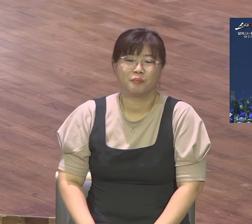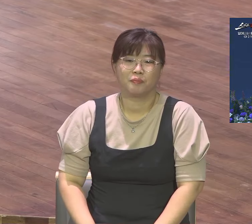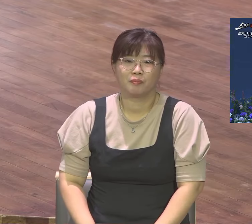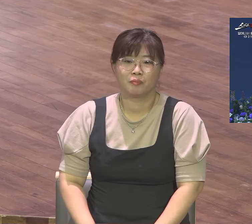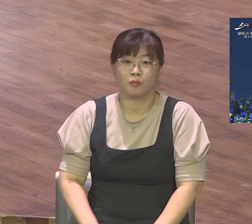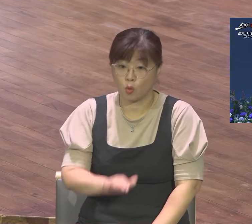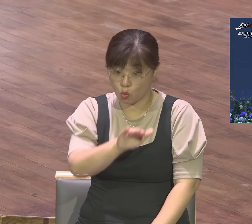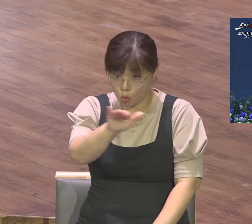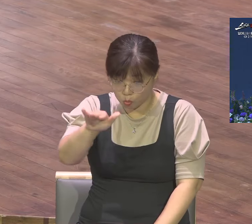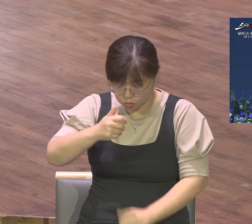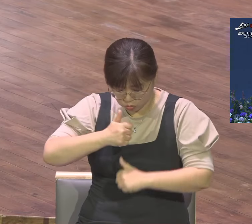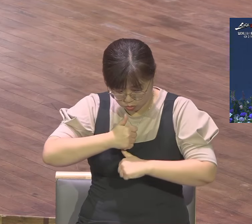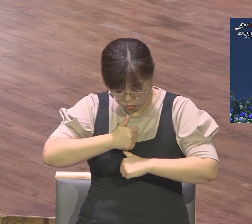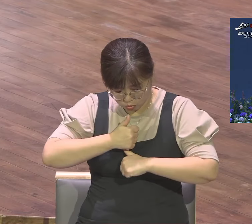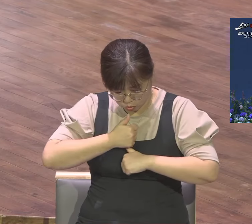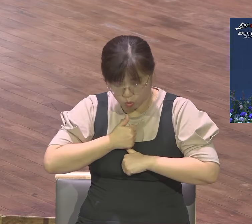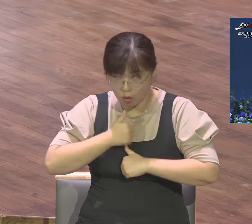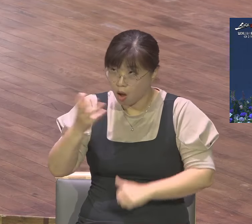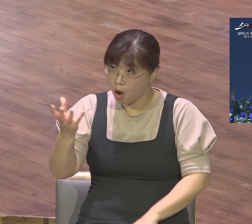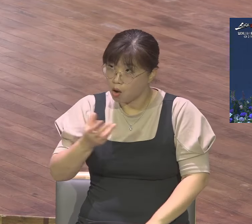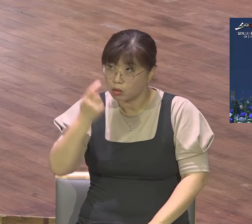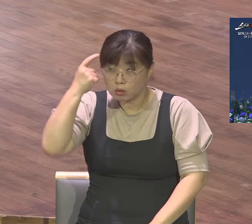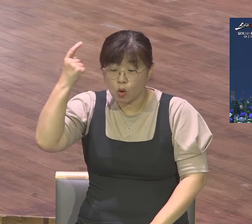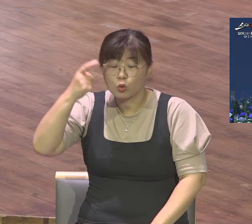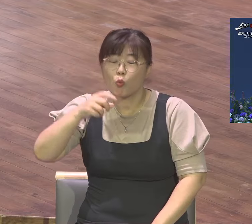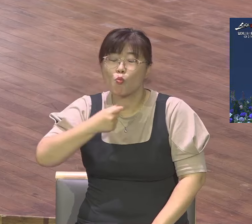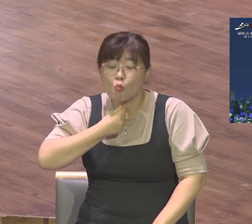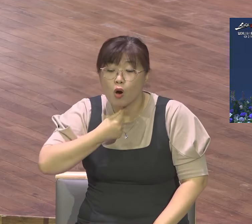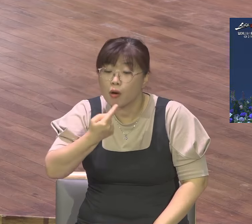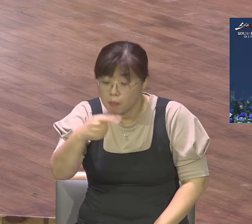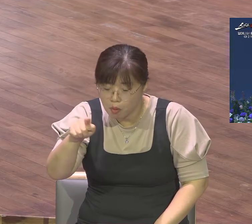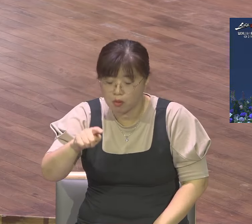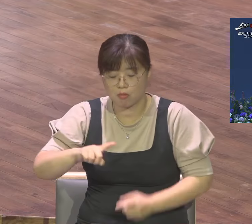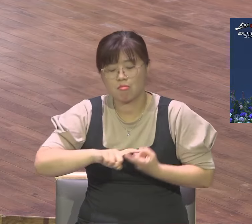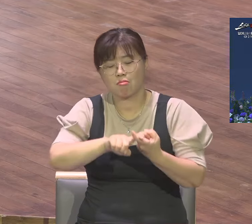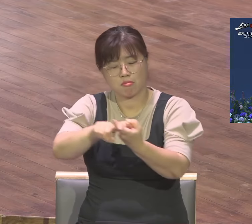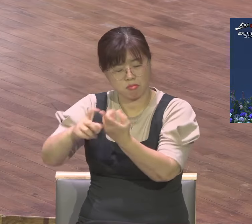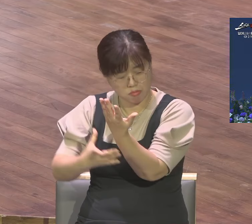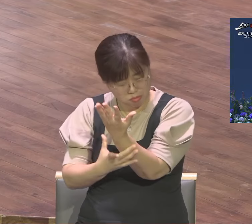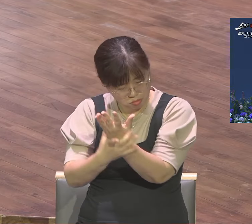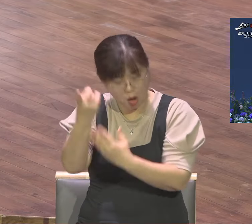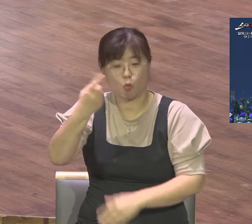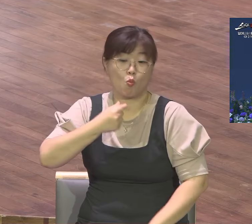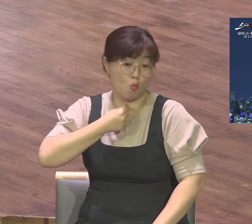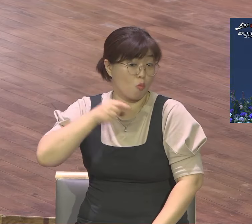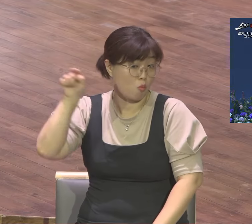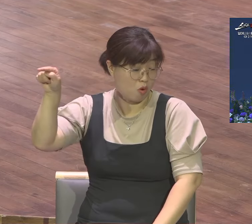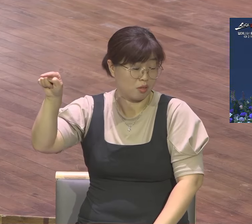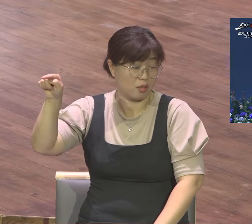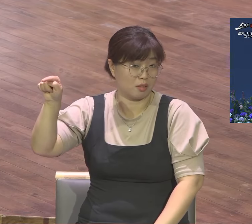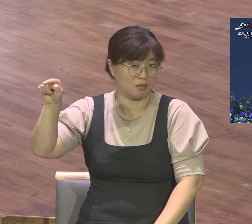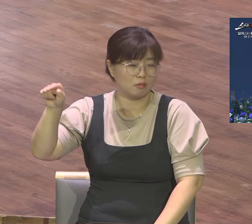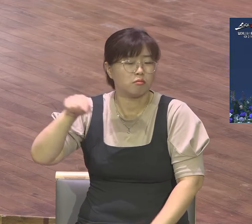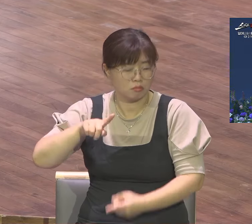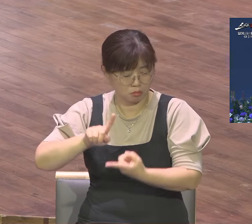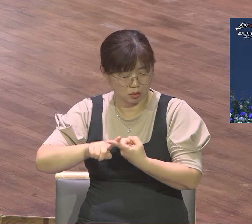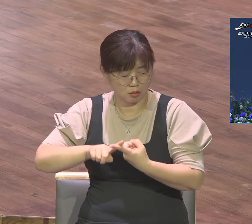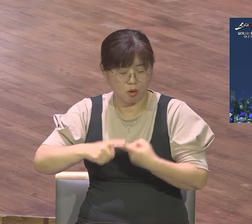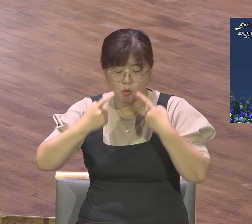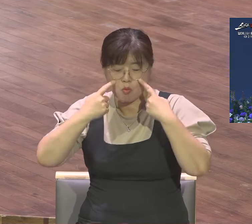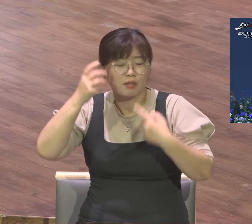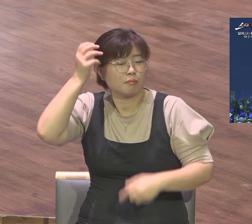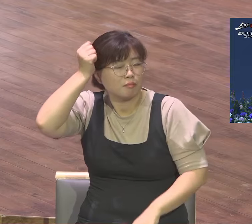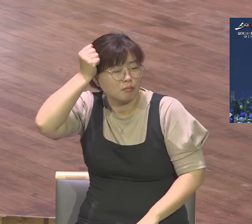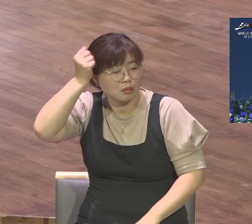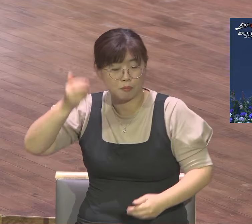것을 힘써 지켜라 그래. 힘써. 힘써 지켜야 돼. 그래서 뭐라 해서 일어나서 함께 가자.